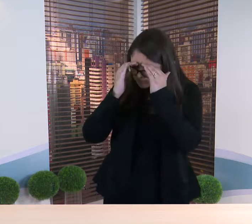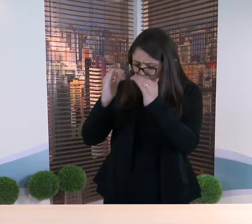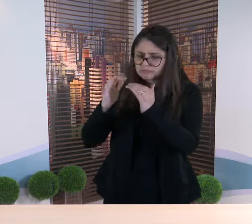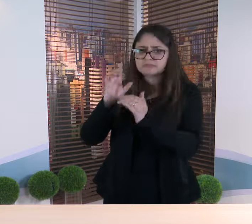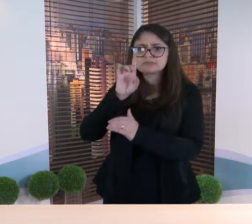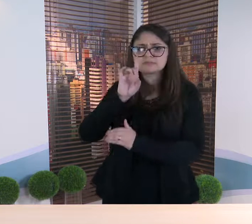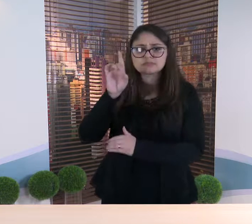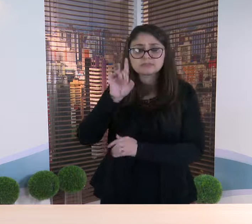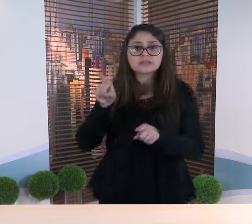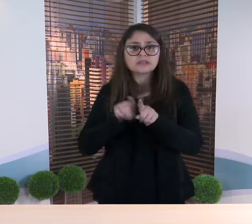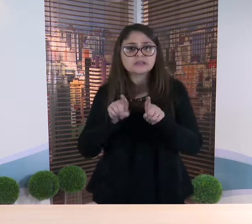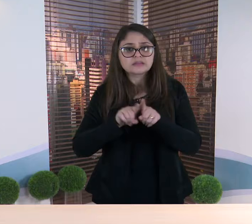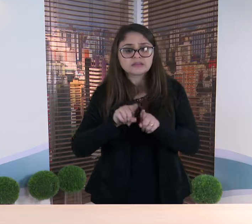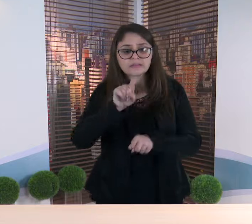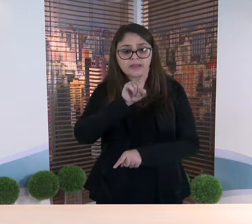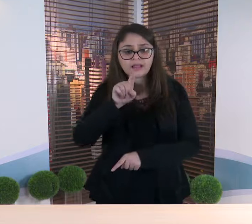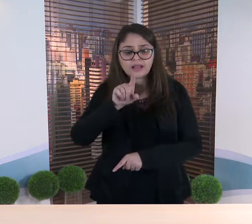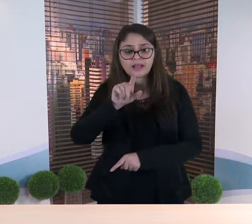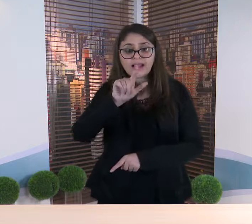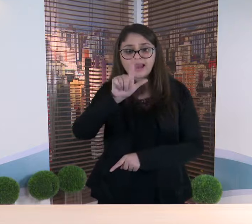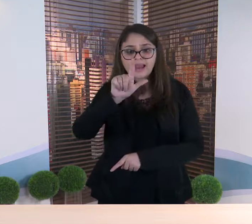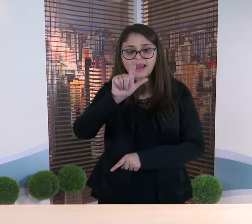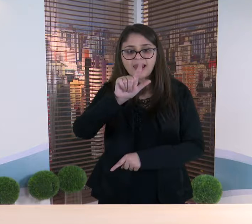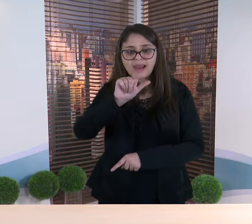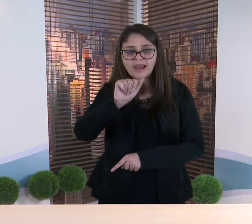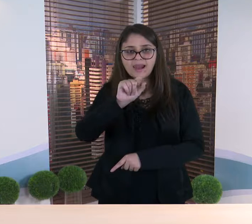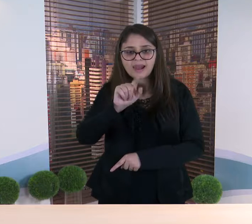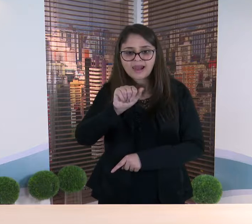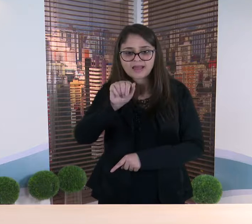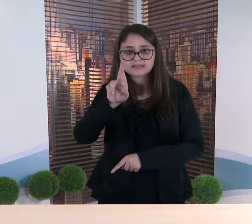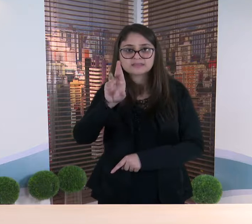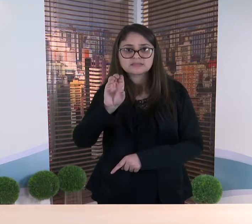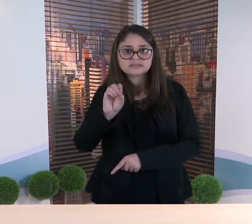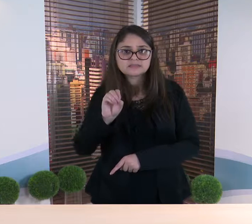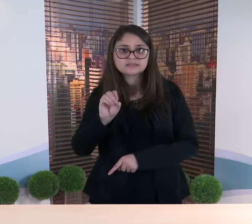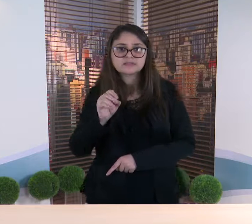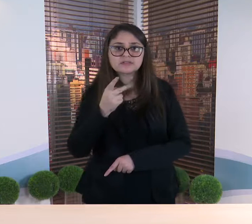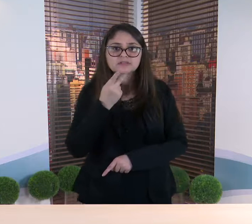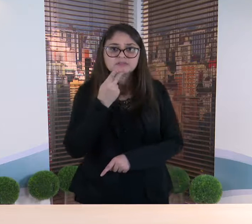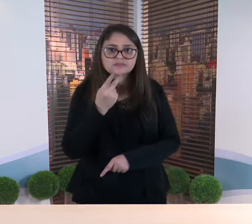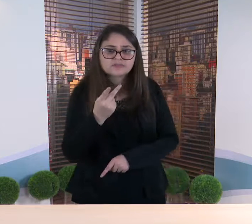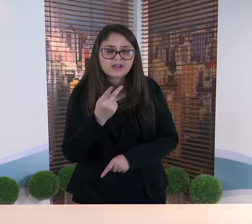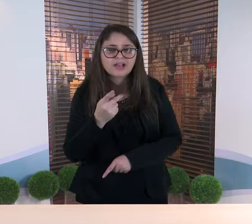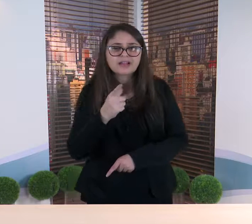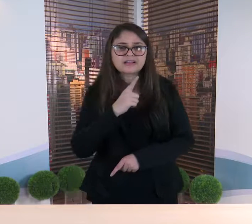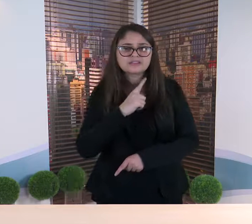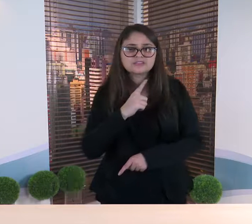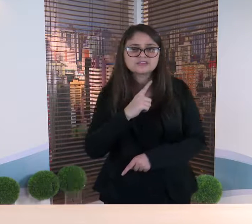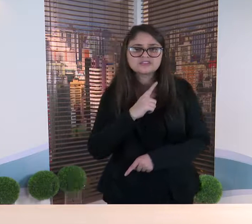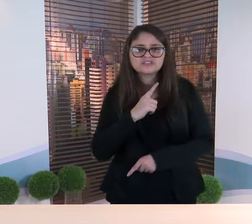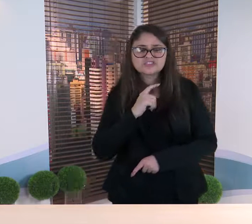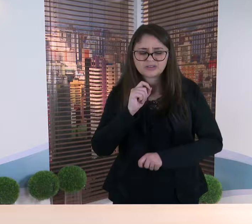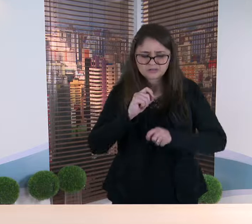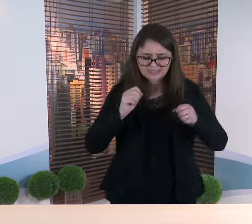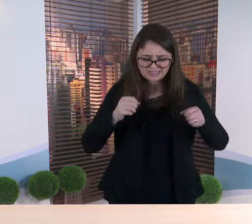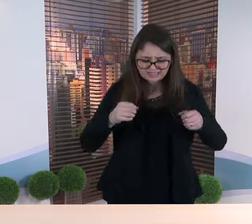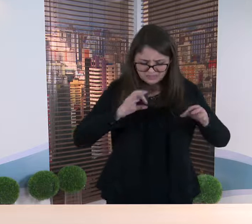Outros, como o Lázaro da história narrada pelo Senhor Jesus, jazem cobertos de uma chaga que os